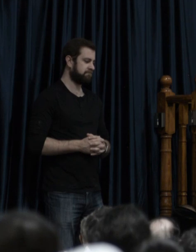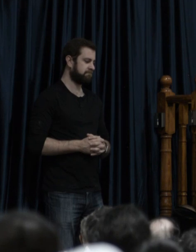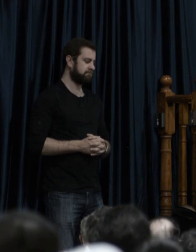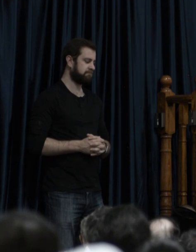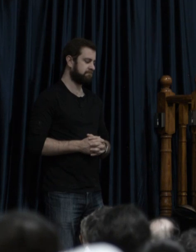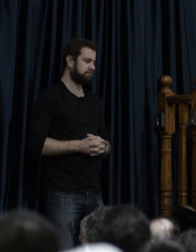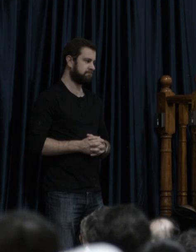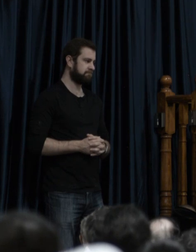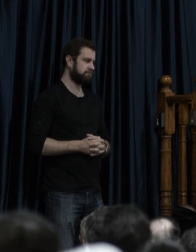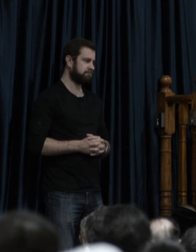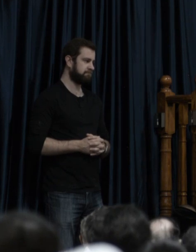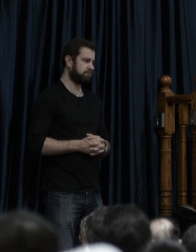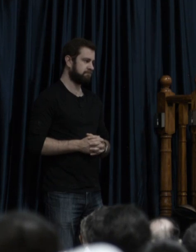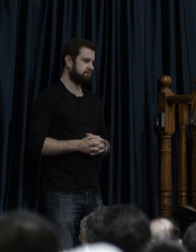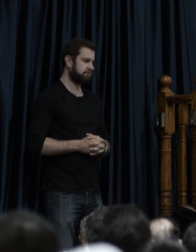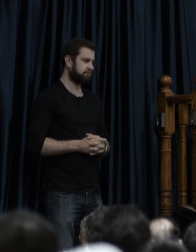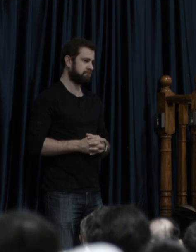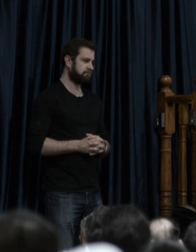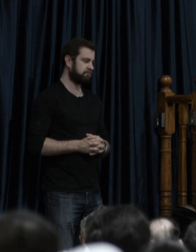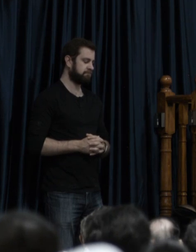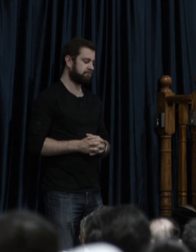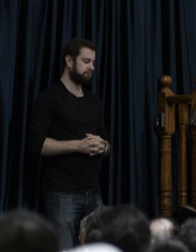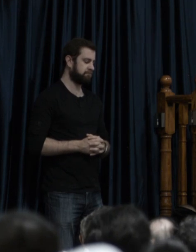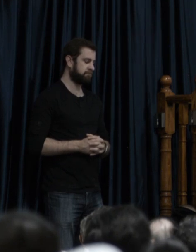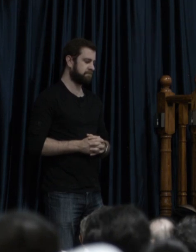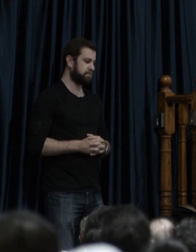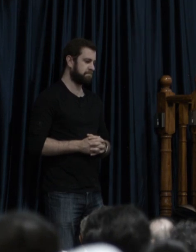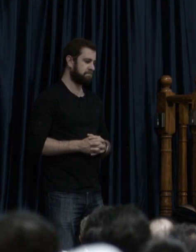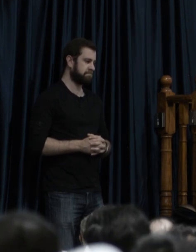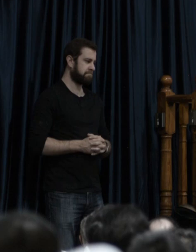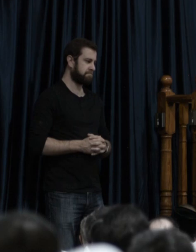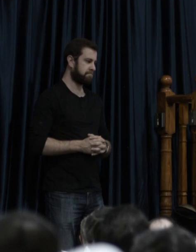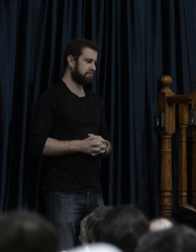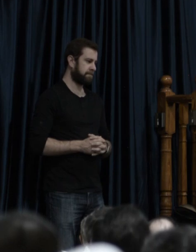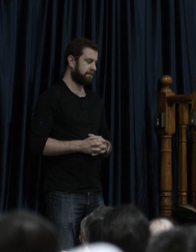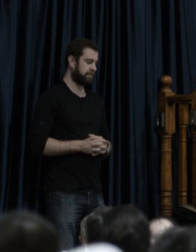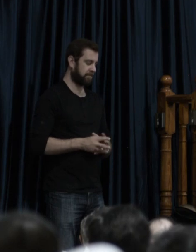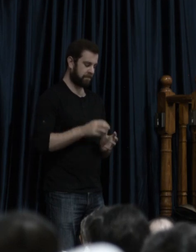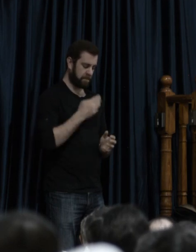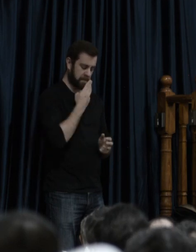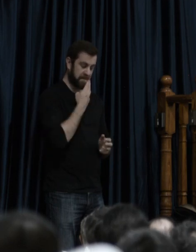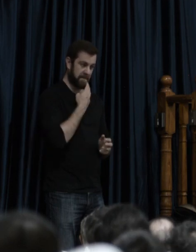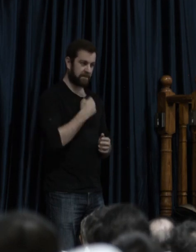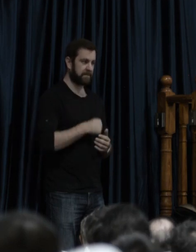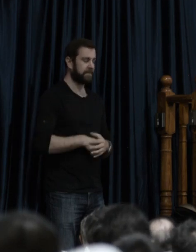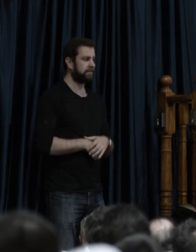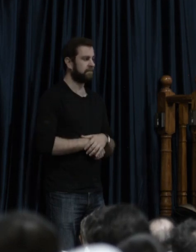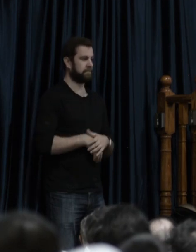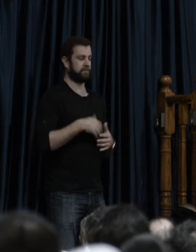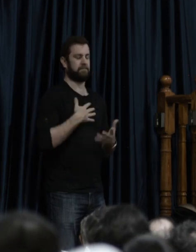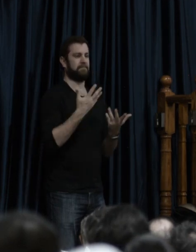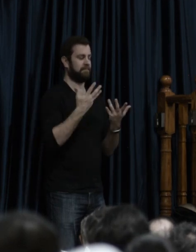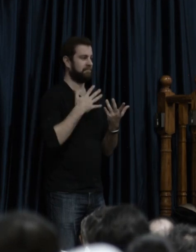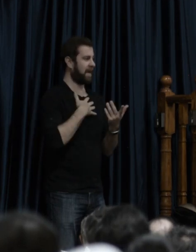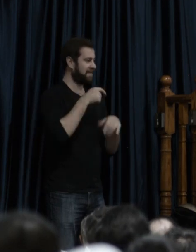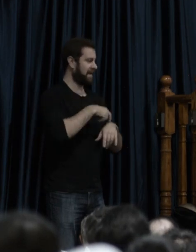إِلَى يُوسُفْ حِينَ عَلِمَ مَجْرَ الْقَضَى عَذَرَ إِخْوَتَهُ. Oh my word. I know my